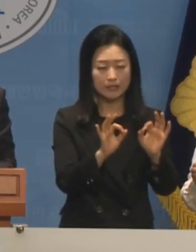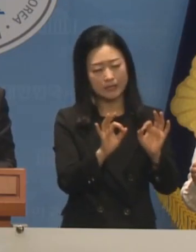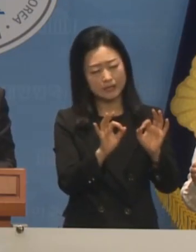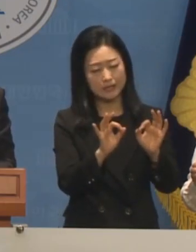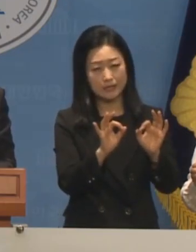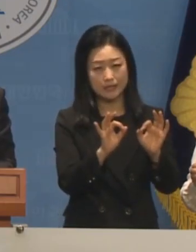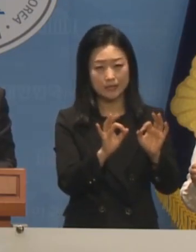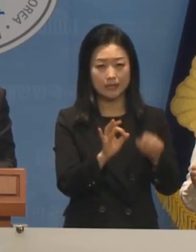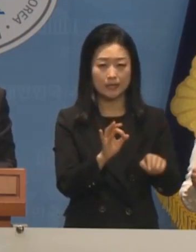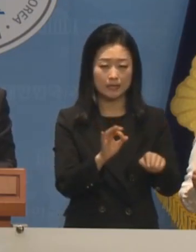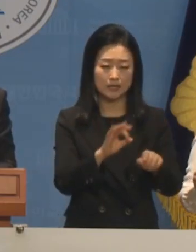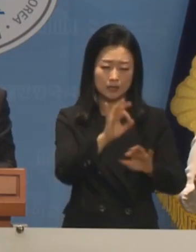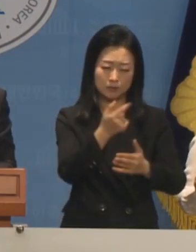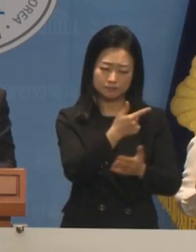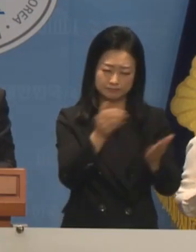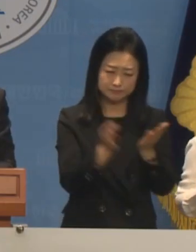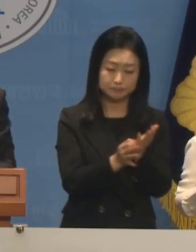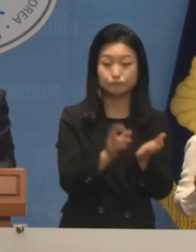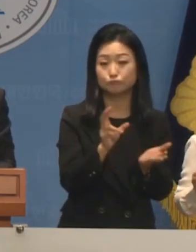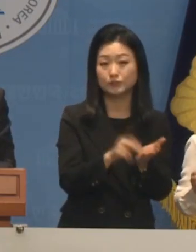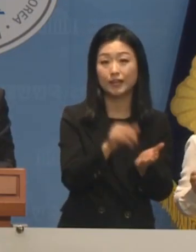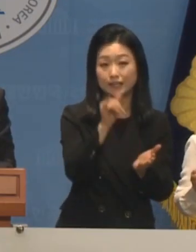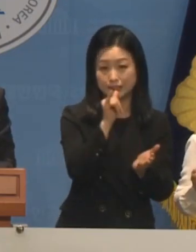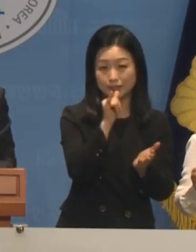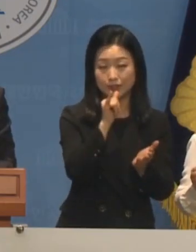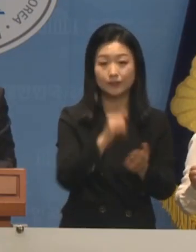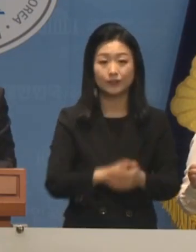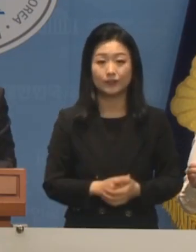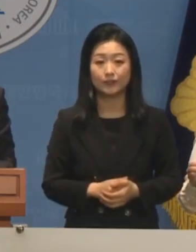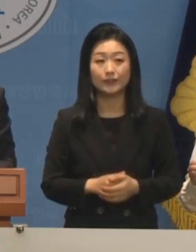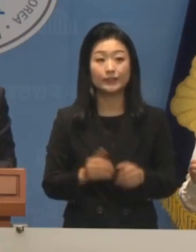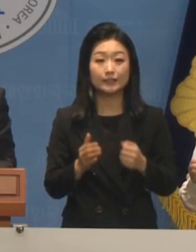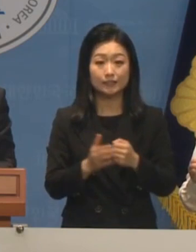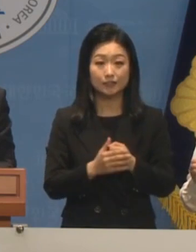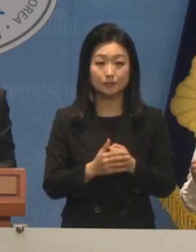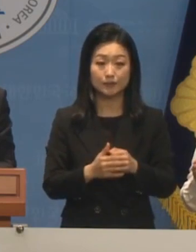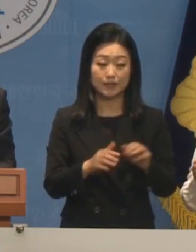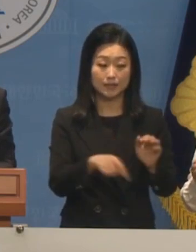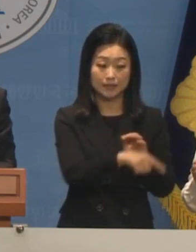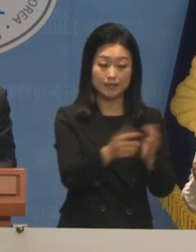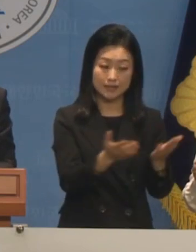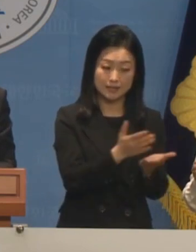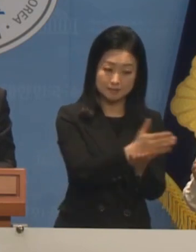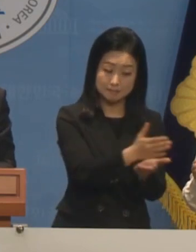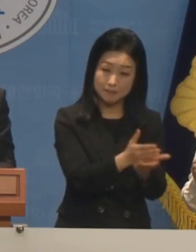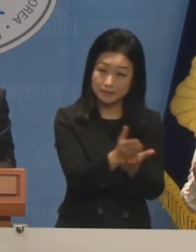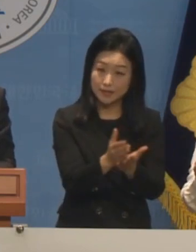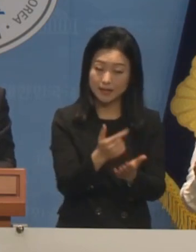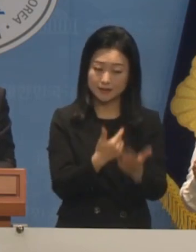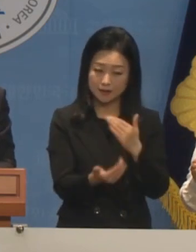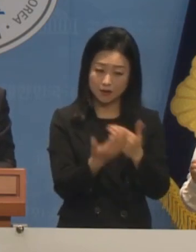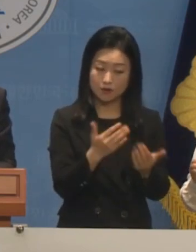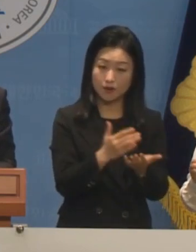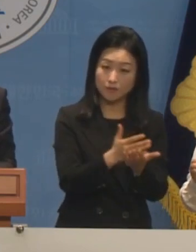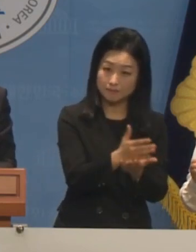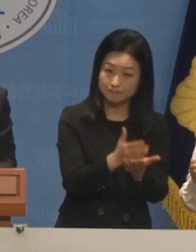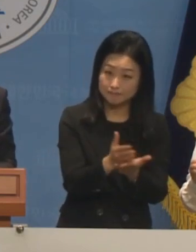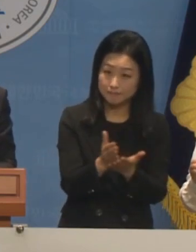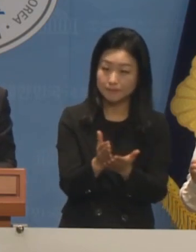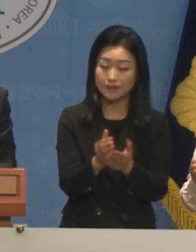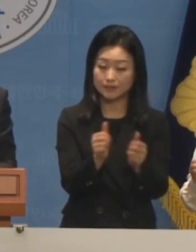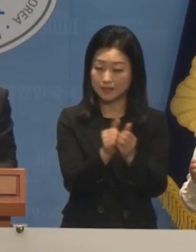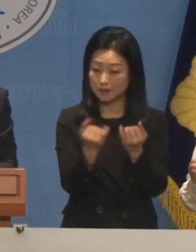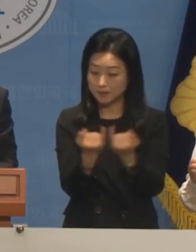열악한 임금 체계를 가지고 있는 현실입니다 따라서 직종별 경력별 성별